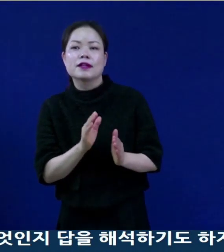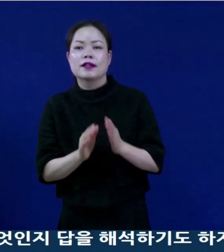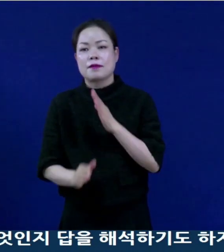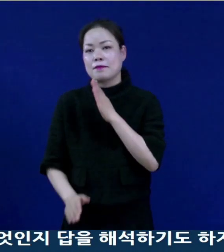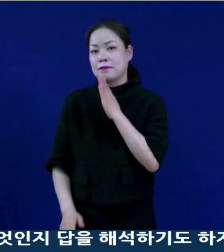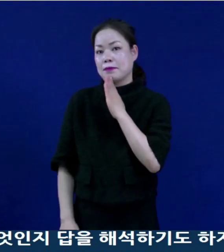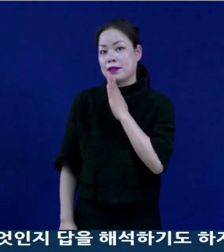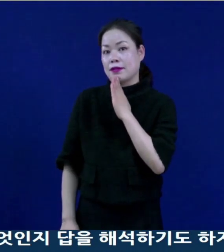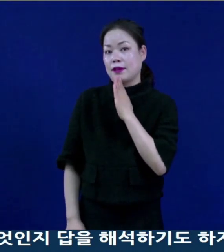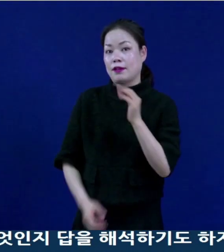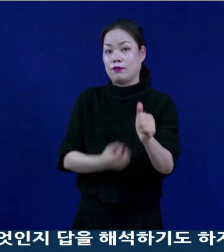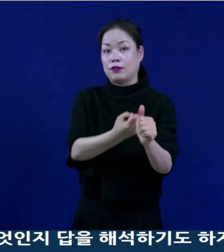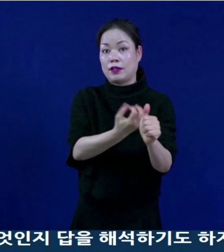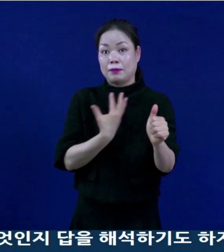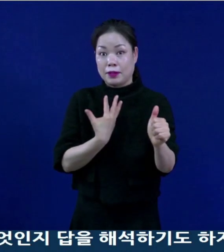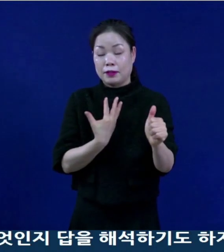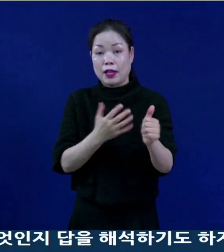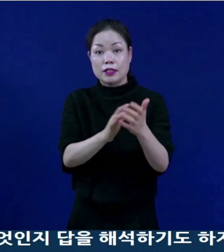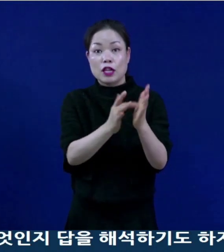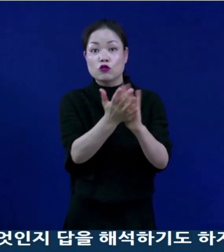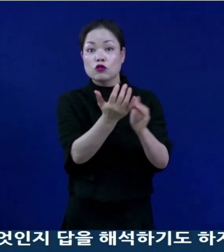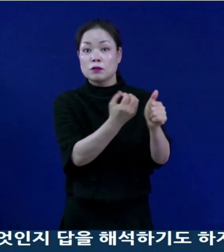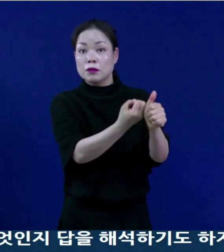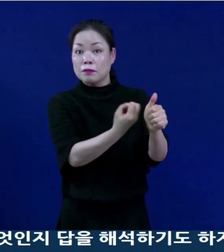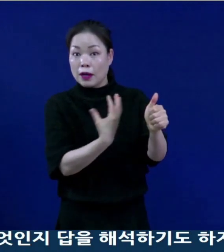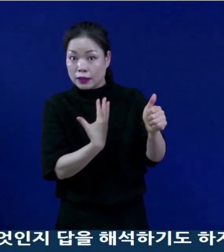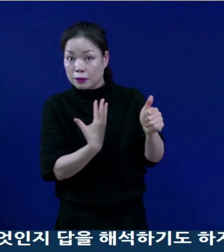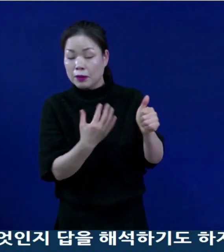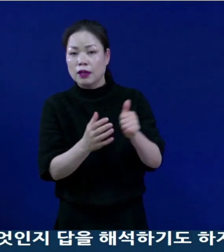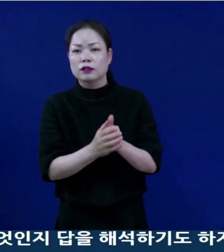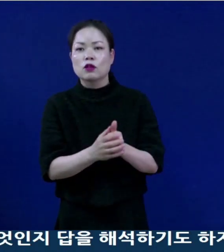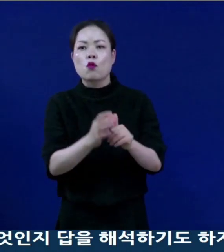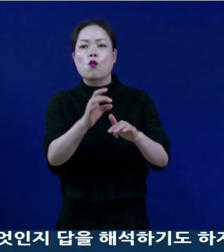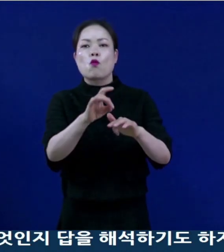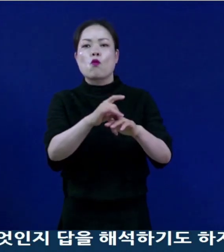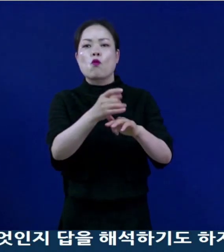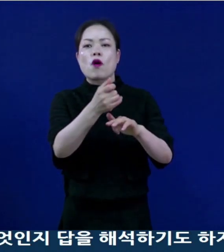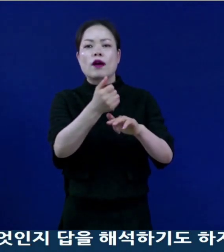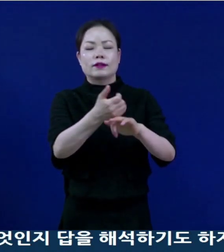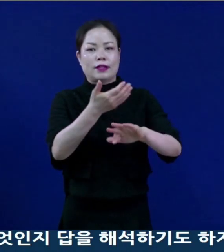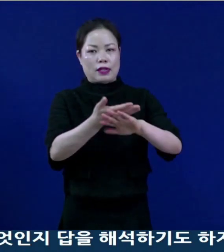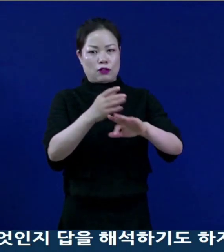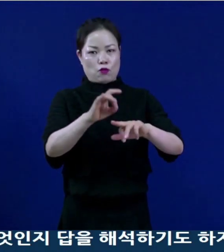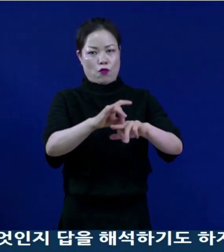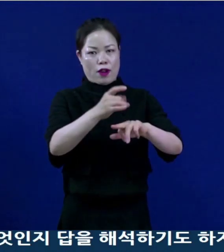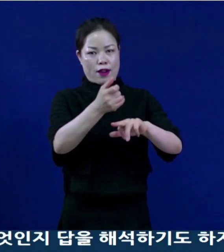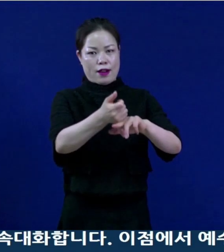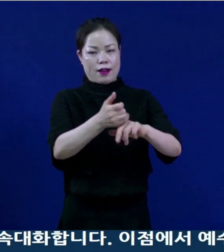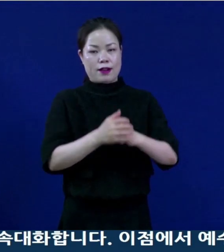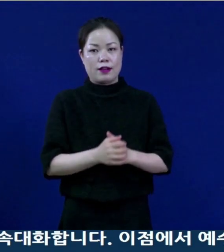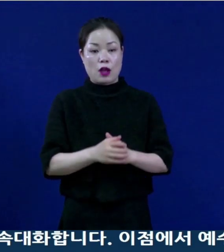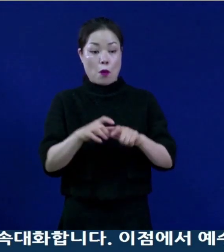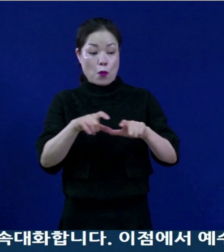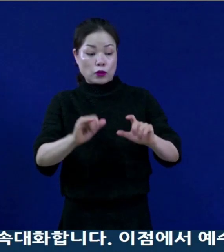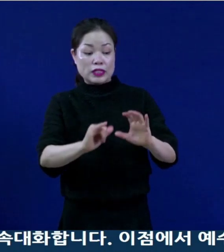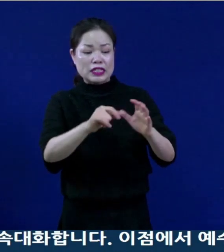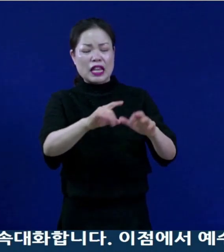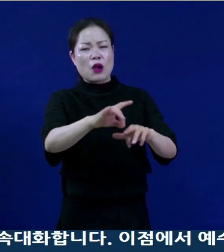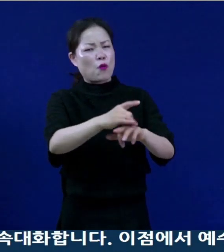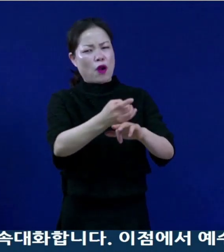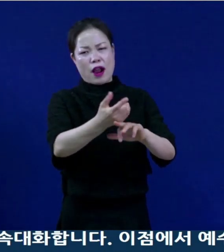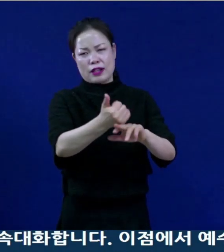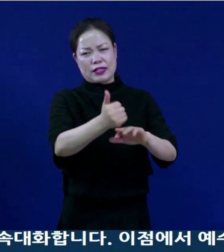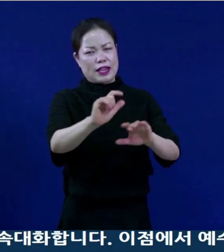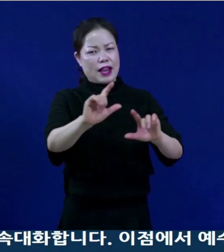그렇다라고 답했습니다. 그런데 예수님이 말씀하시는 왕은 다른 왕입니다. 보통 세상의 왕이